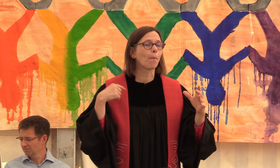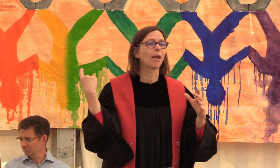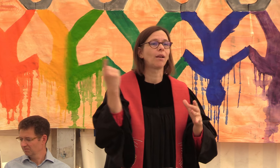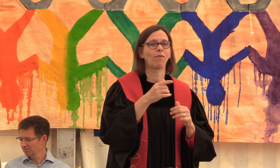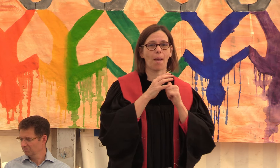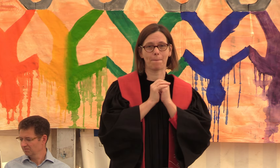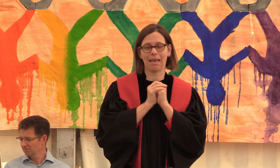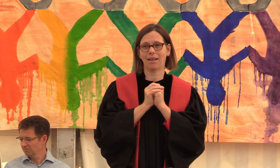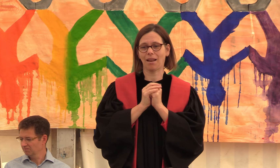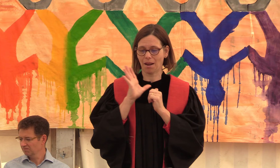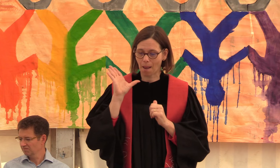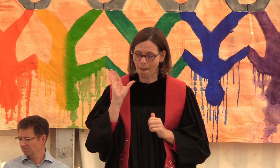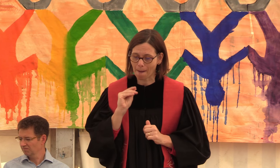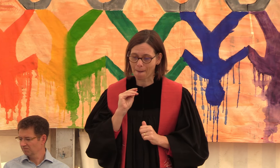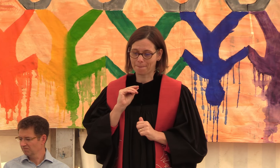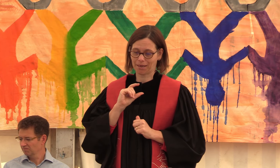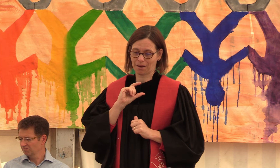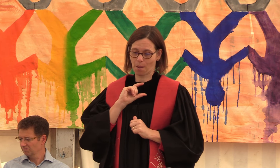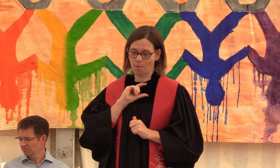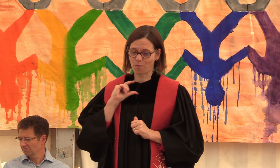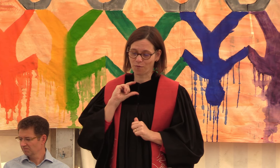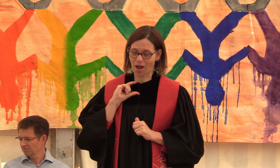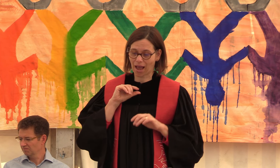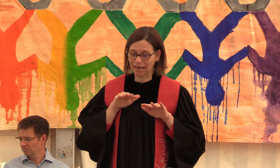Und nun beten wir zusammen mit Pfarrer Grimm,